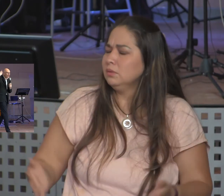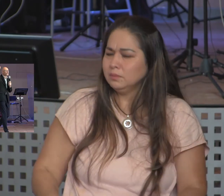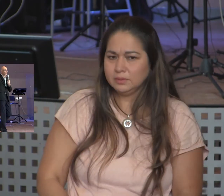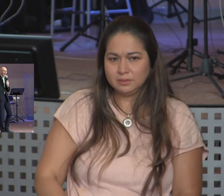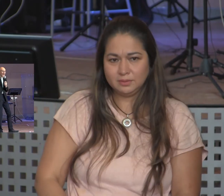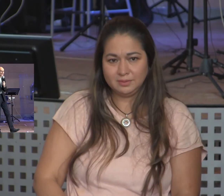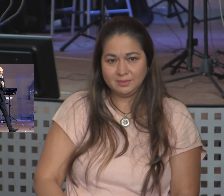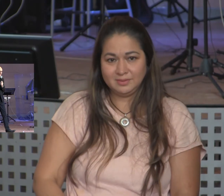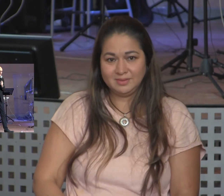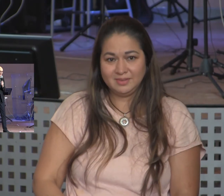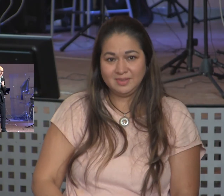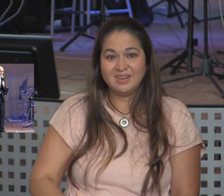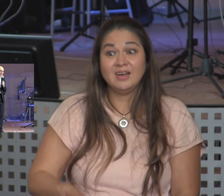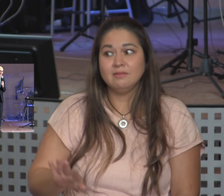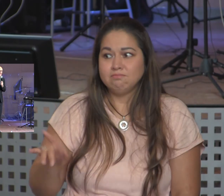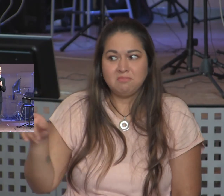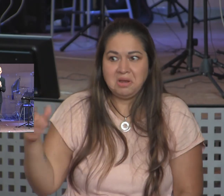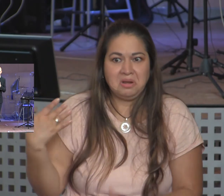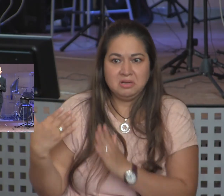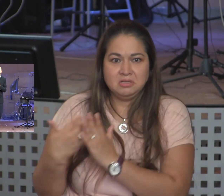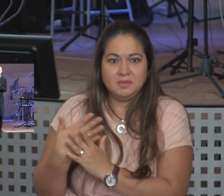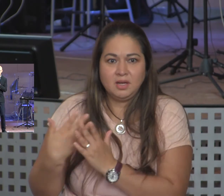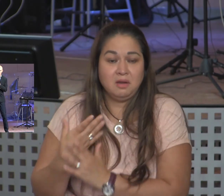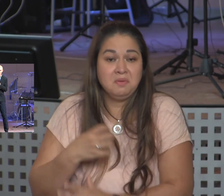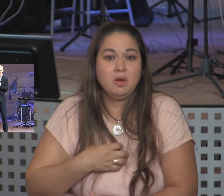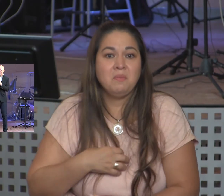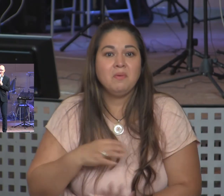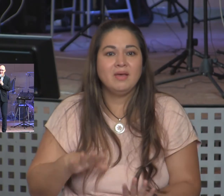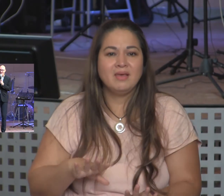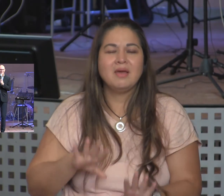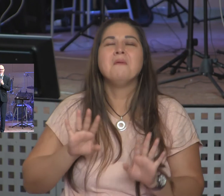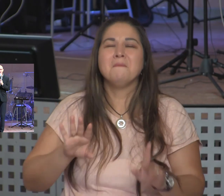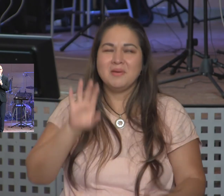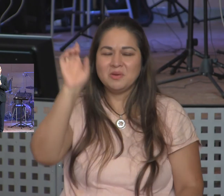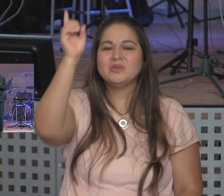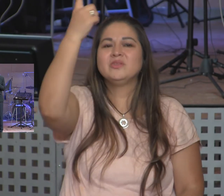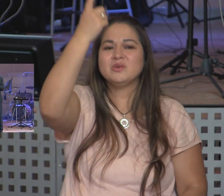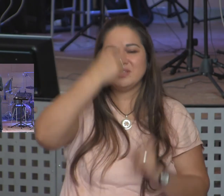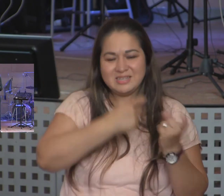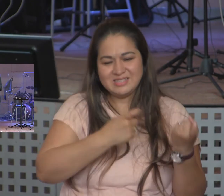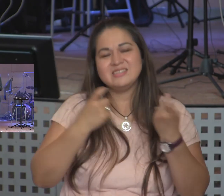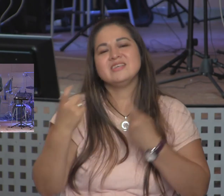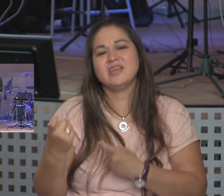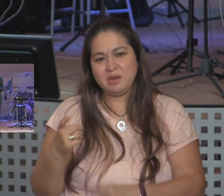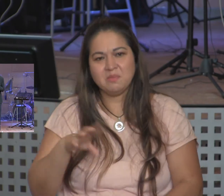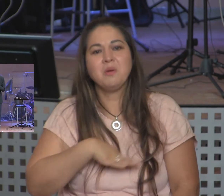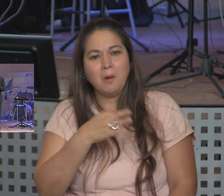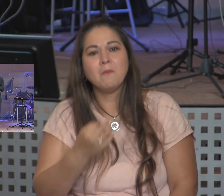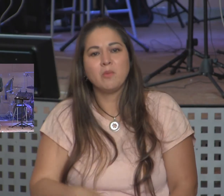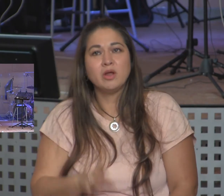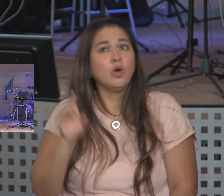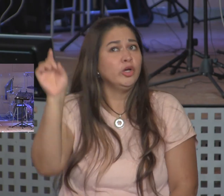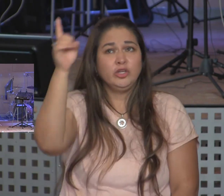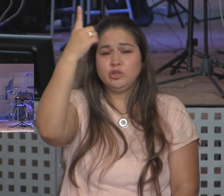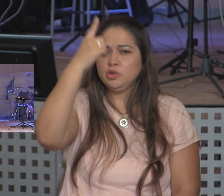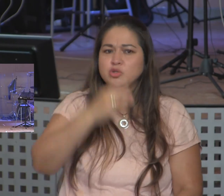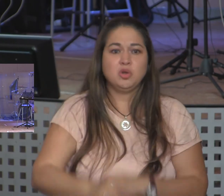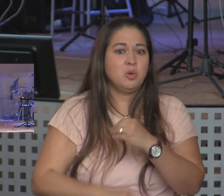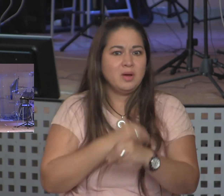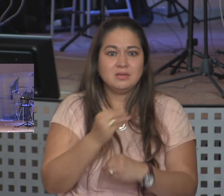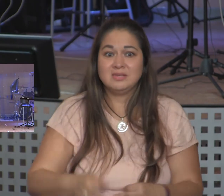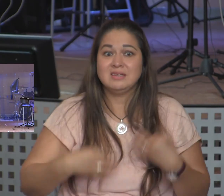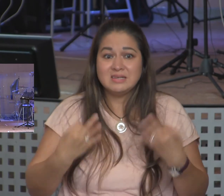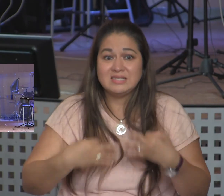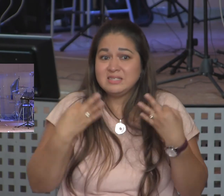conozco a alguien, mejor dicho, que es capaz de hacerlo, que siempre ha sido capaz de hacerlo y que siempre será capaz